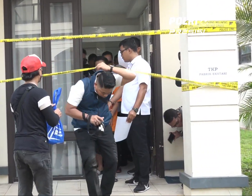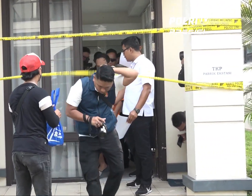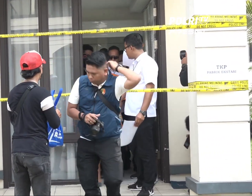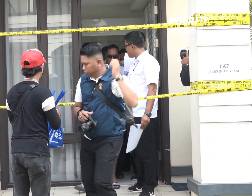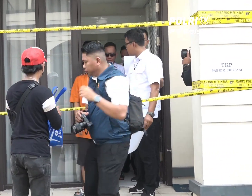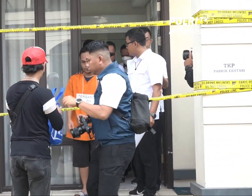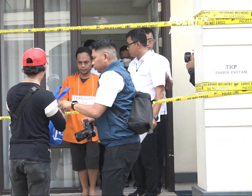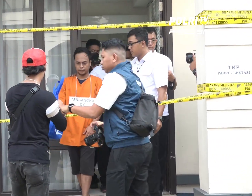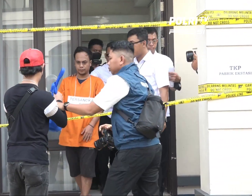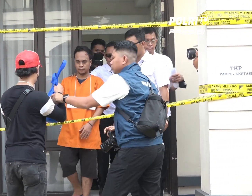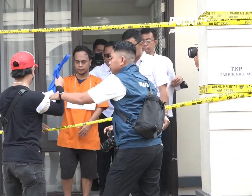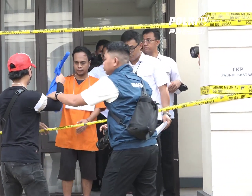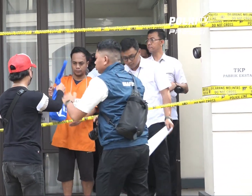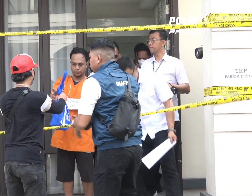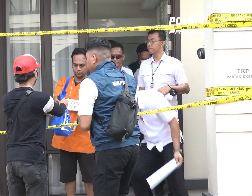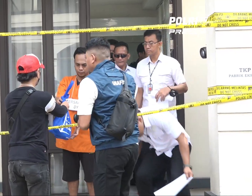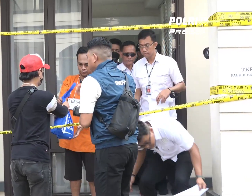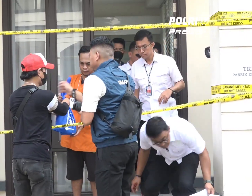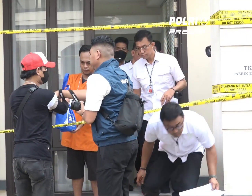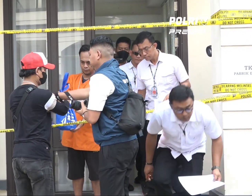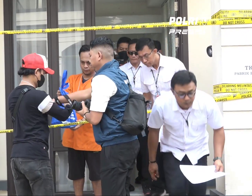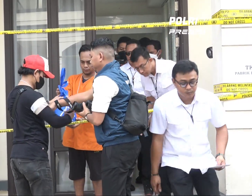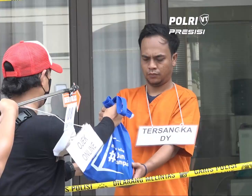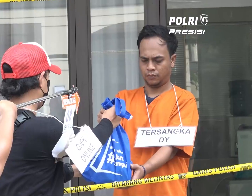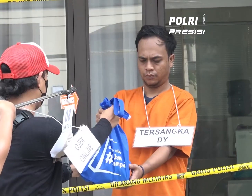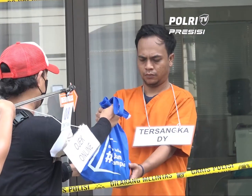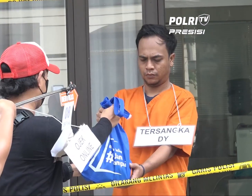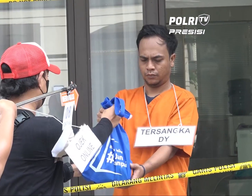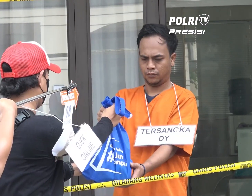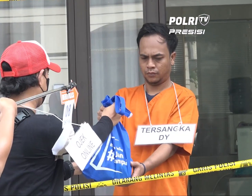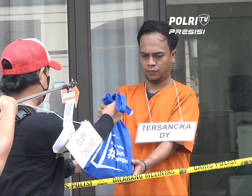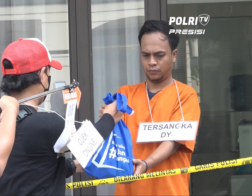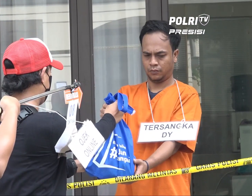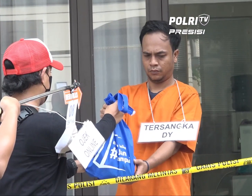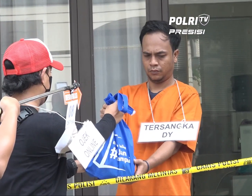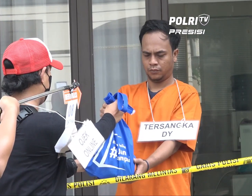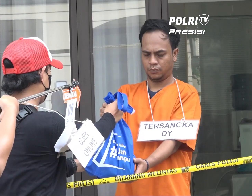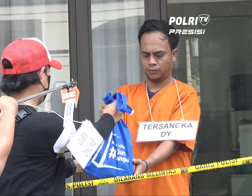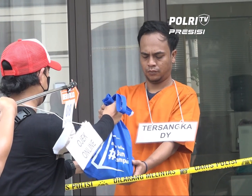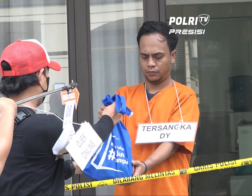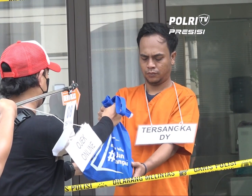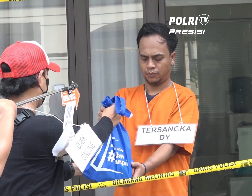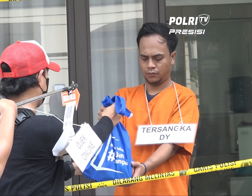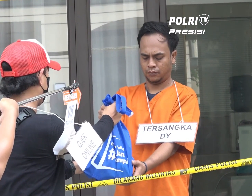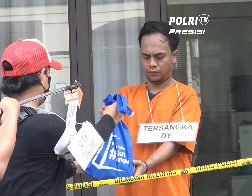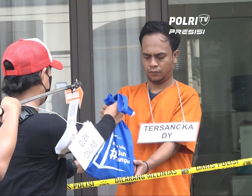cara memproduksi dengan menggunakan mesin cetak itu lagi.